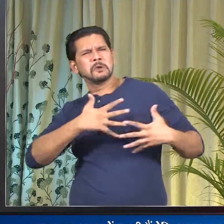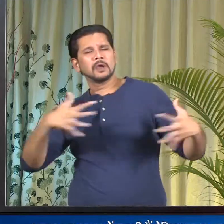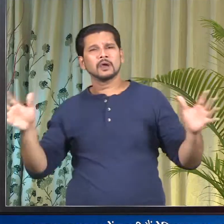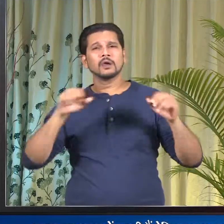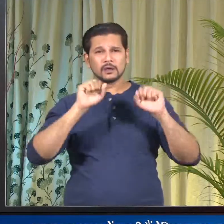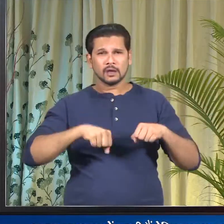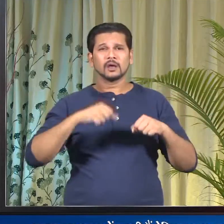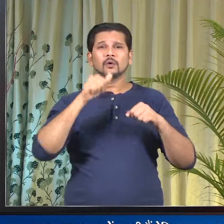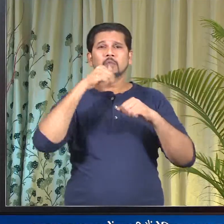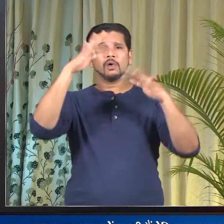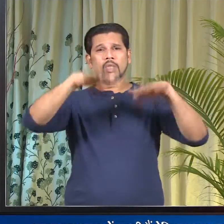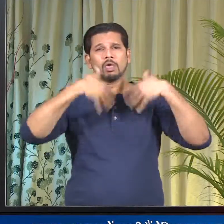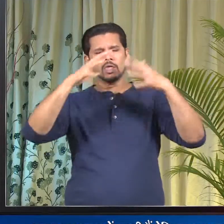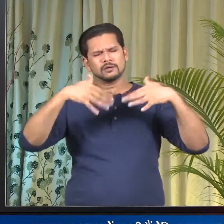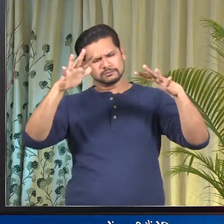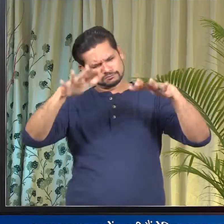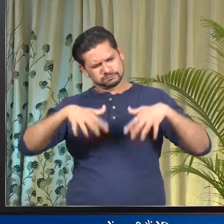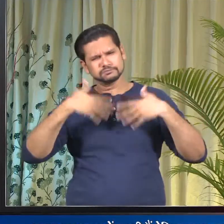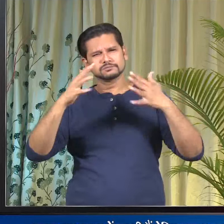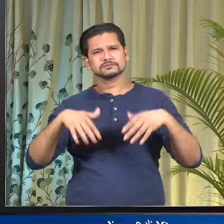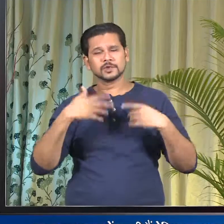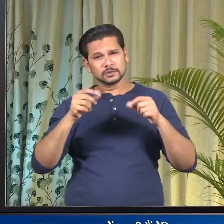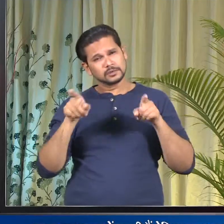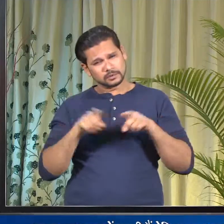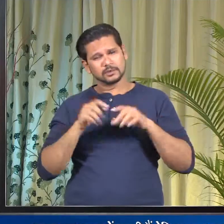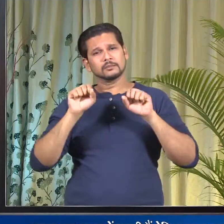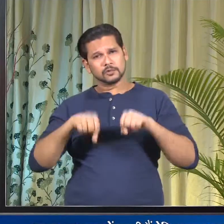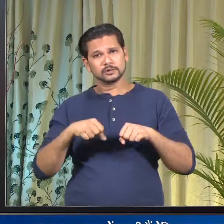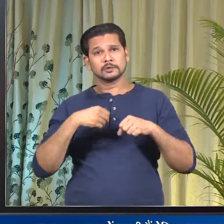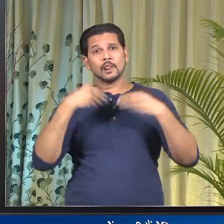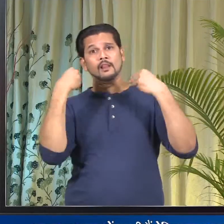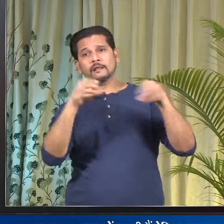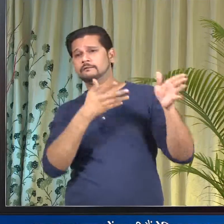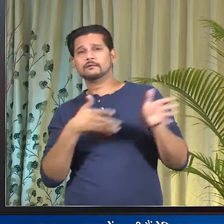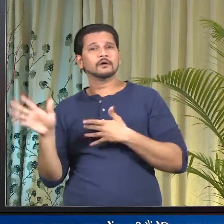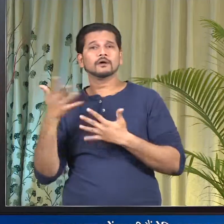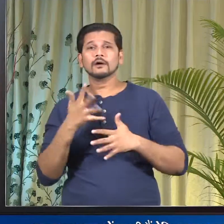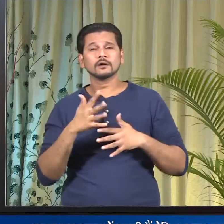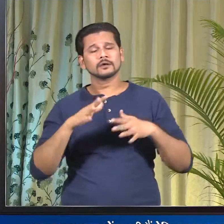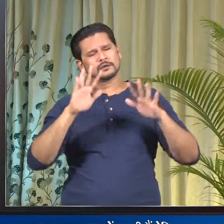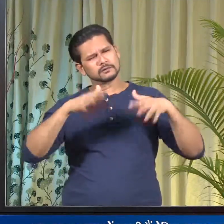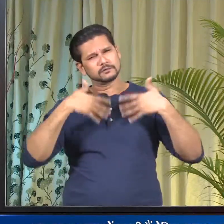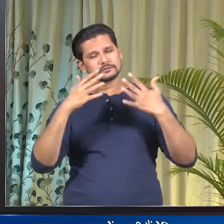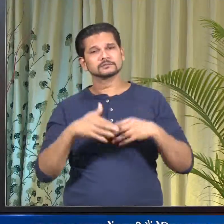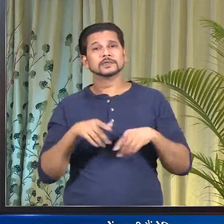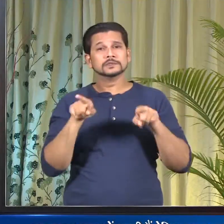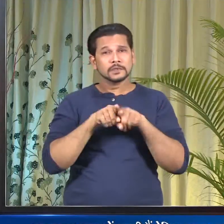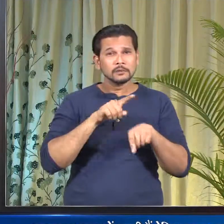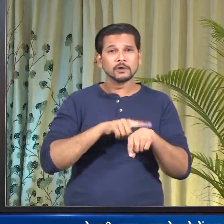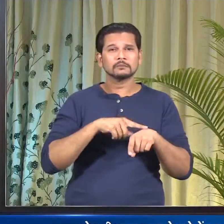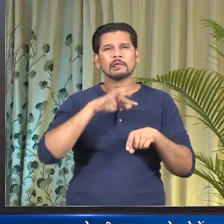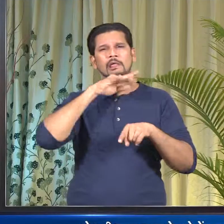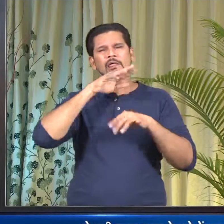जाता है सागर कभी अपना किनारा नहीं छोड़ता और सागर में कैसा भी कच्रा पड़ता है